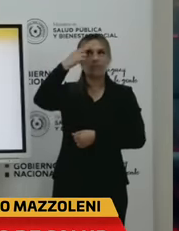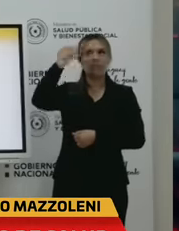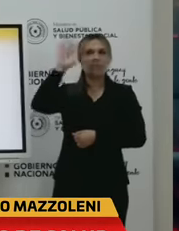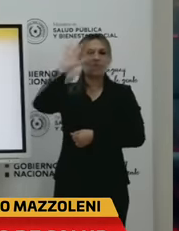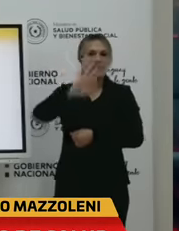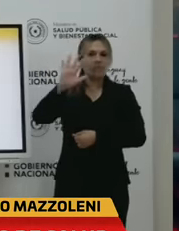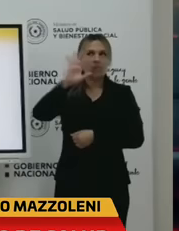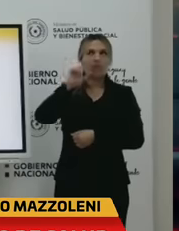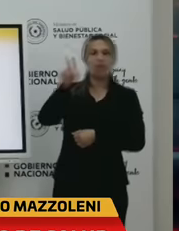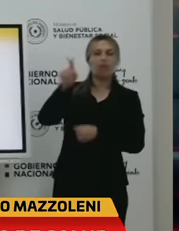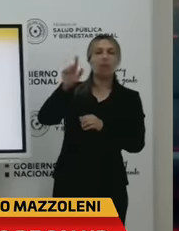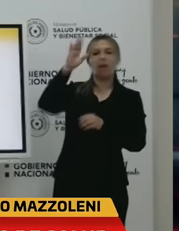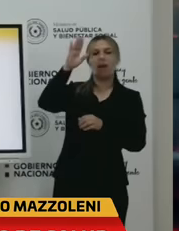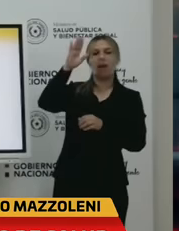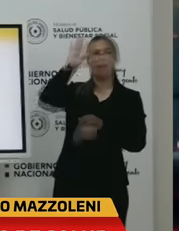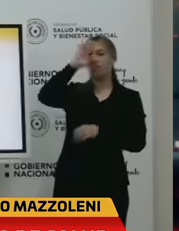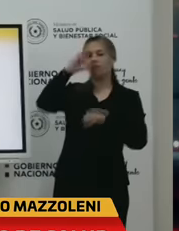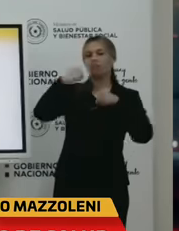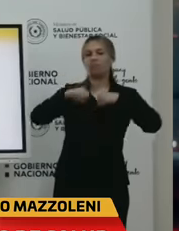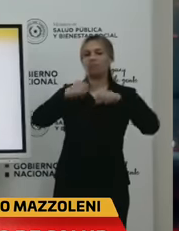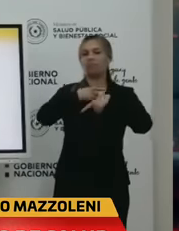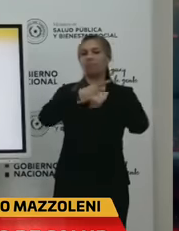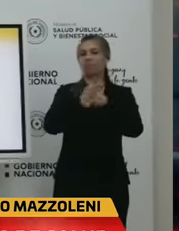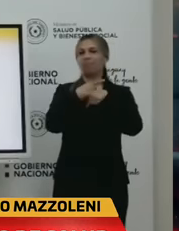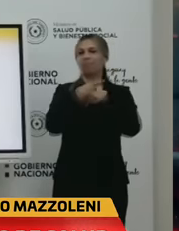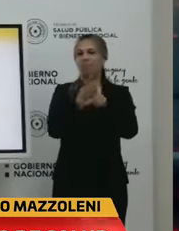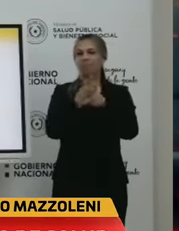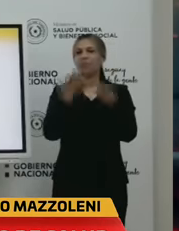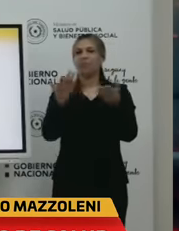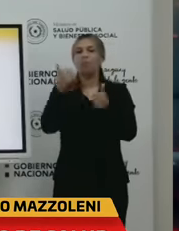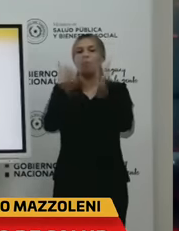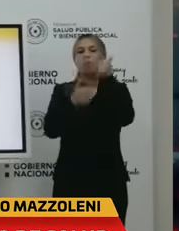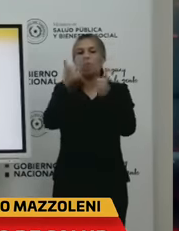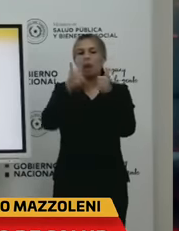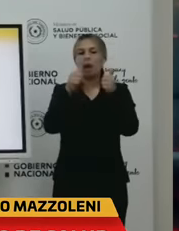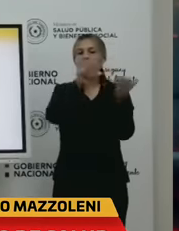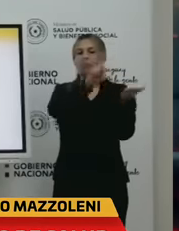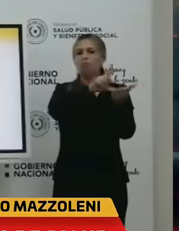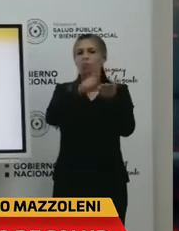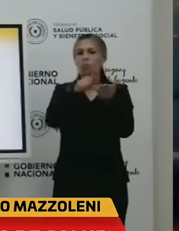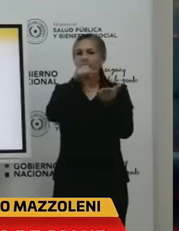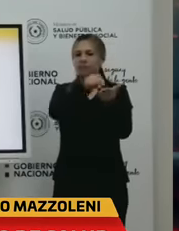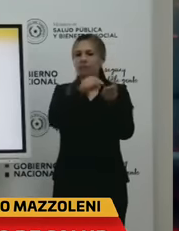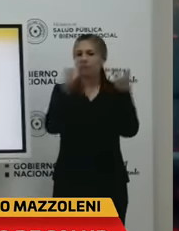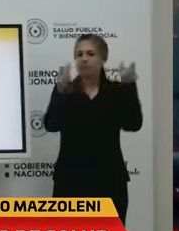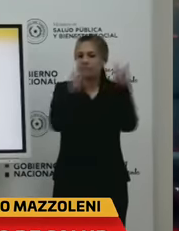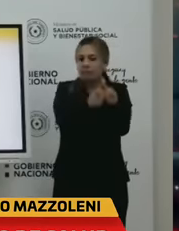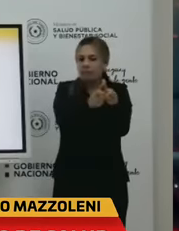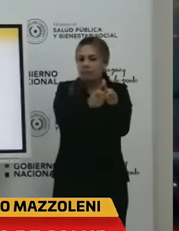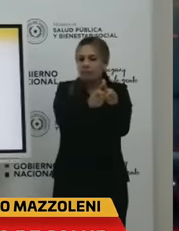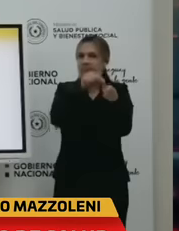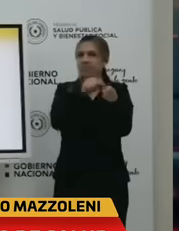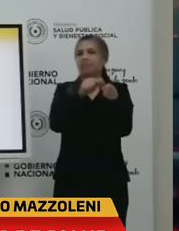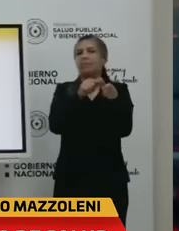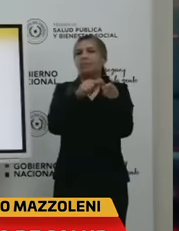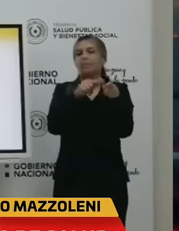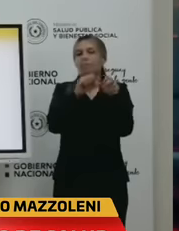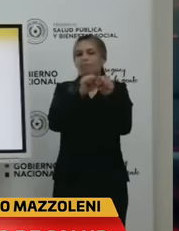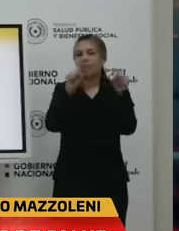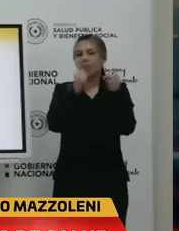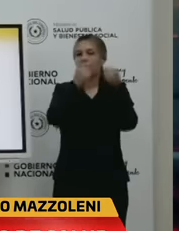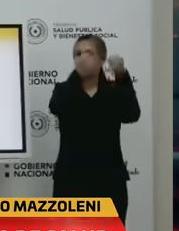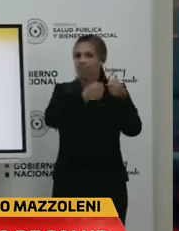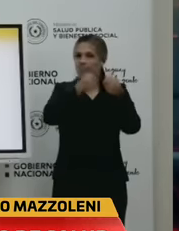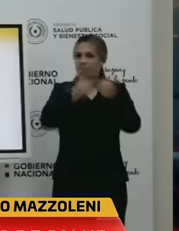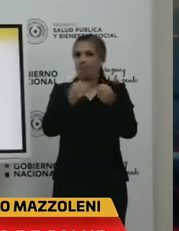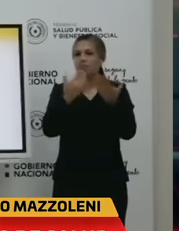Seguramente la idea es que sean las zonas más restringidas posibles y buscar estrategias un poco distintas para no